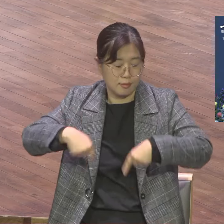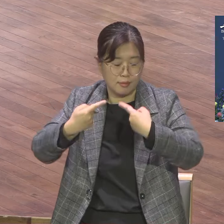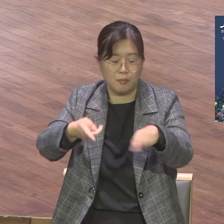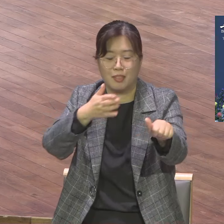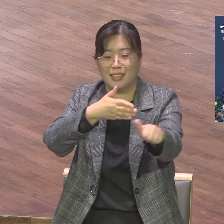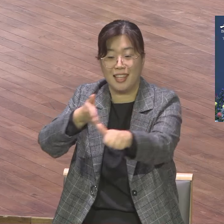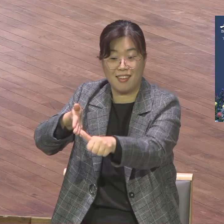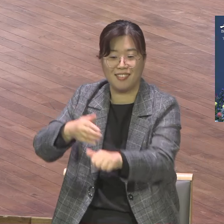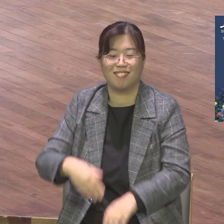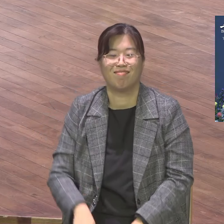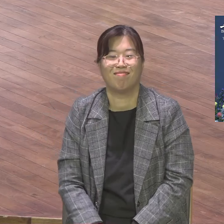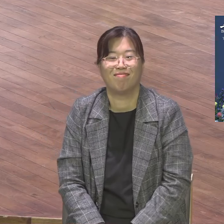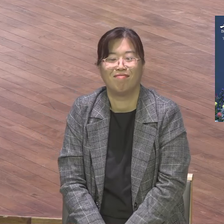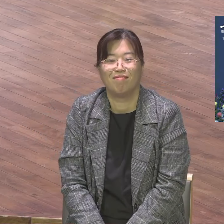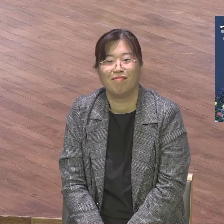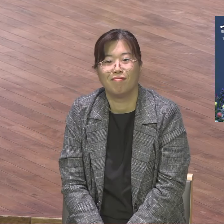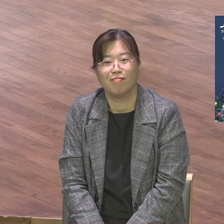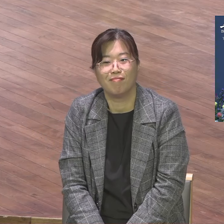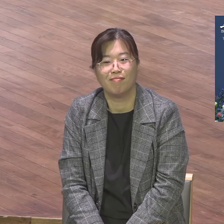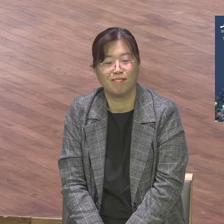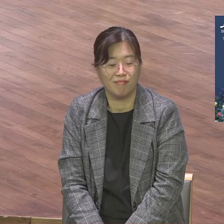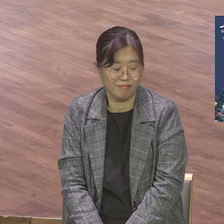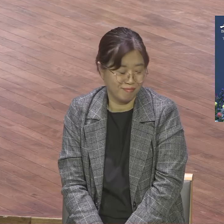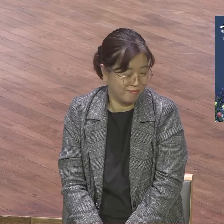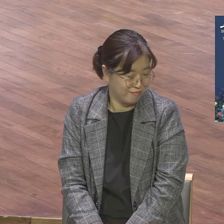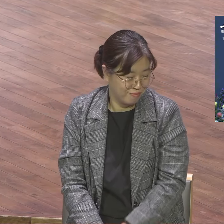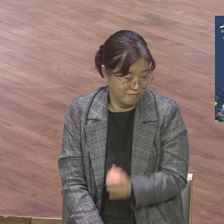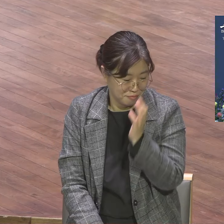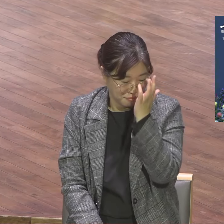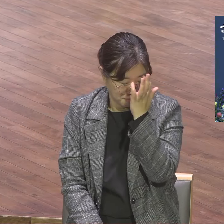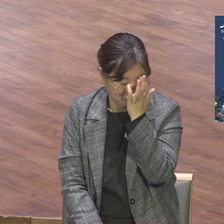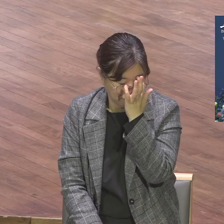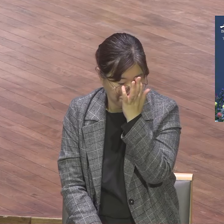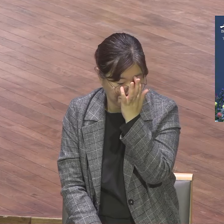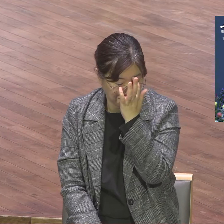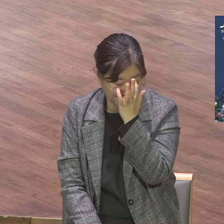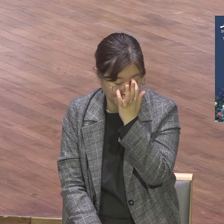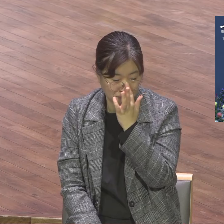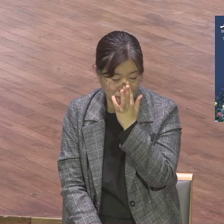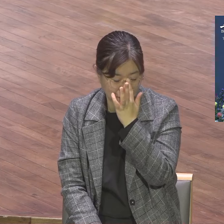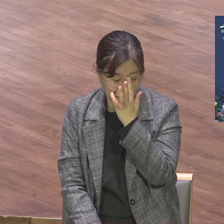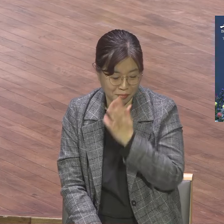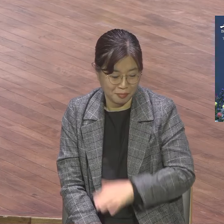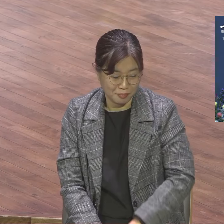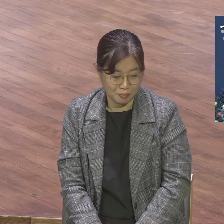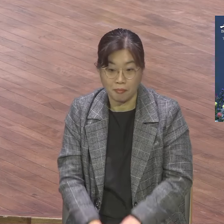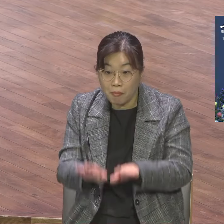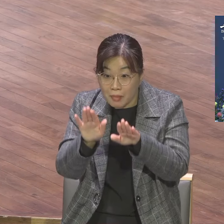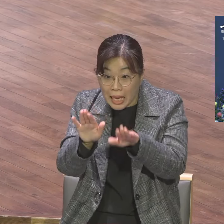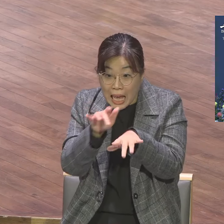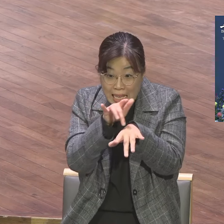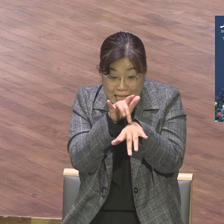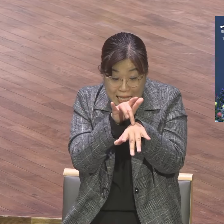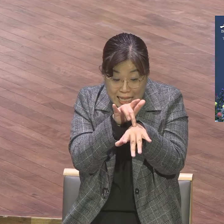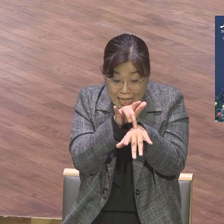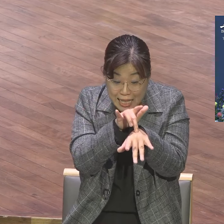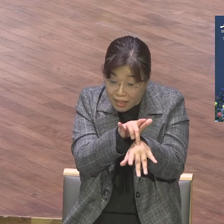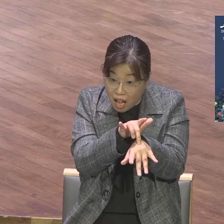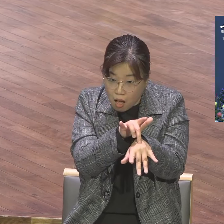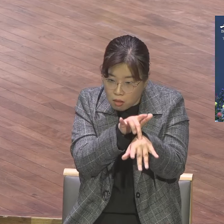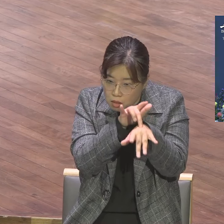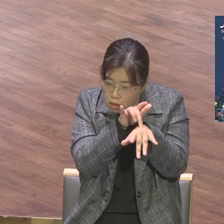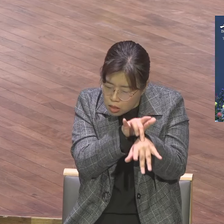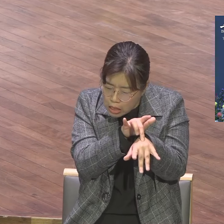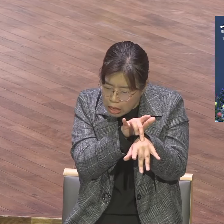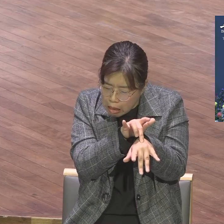사단은요 결과적으로 인간을 자기와 함께 쏠 곧